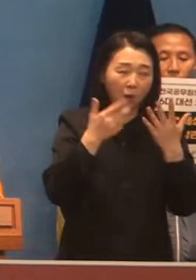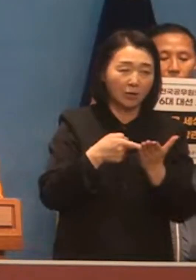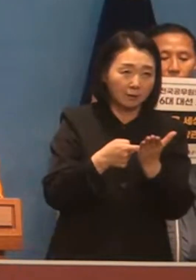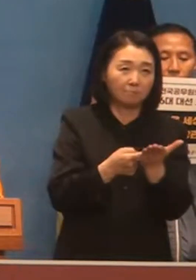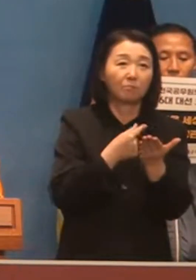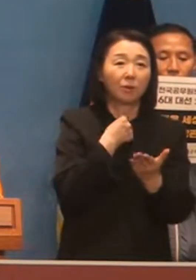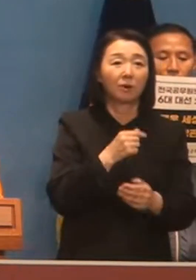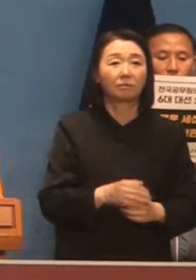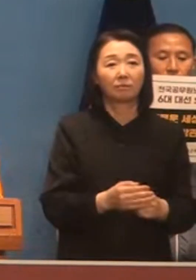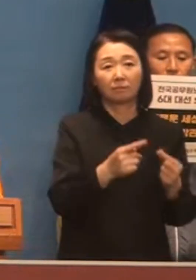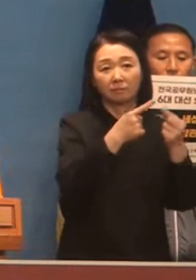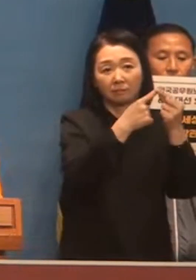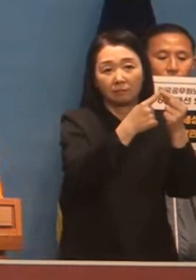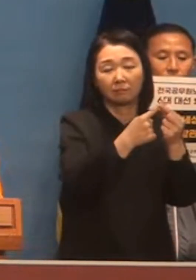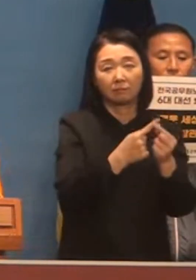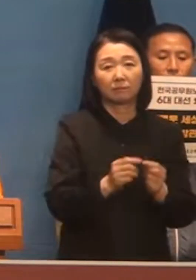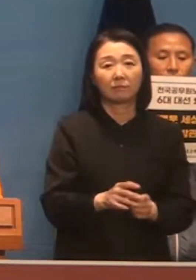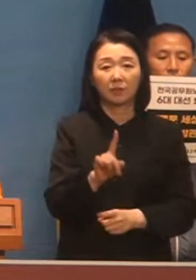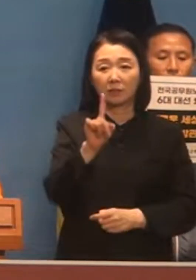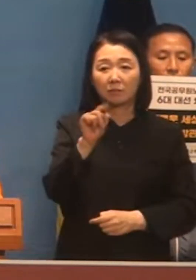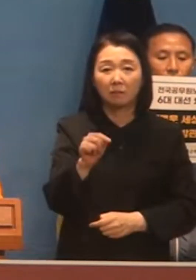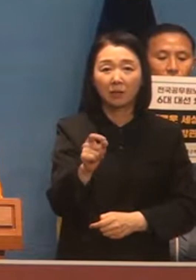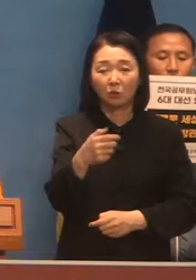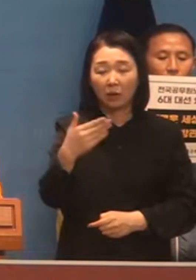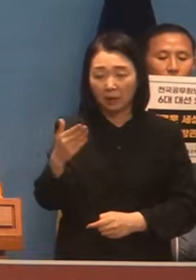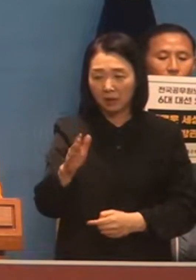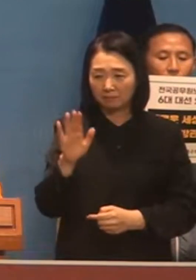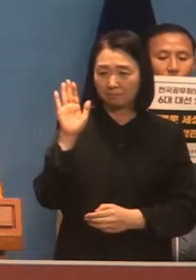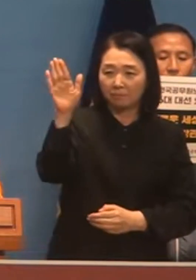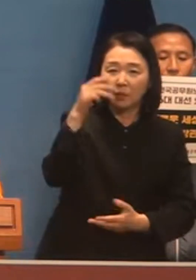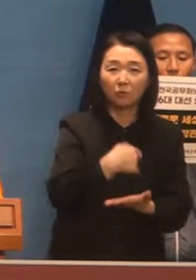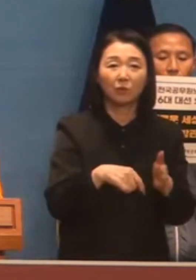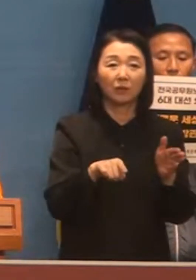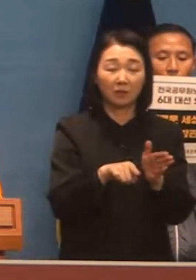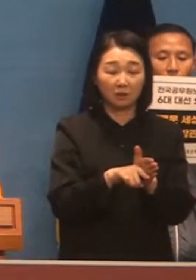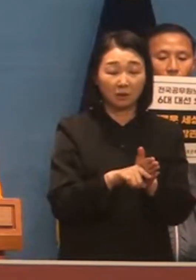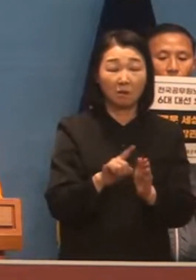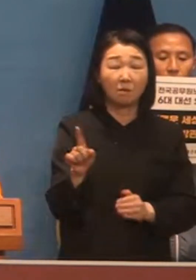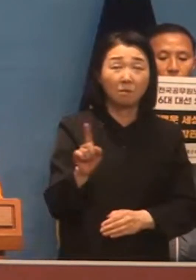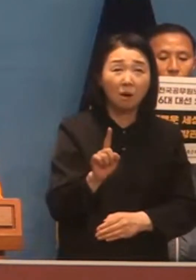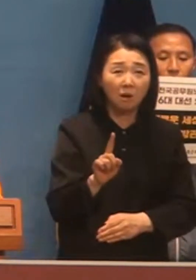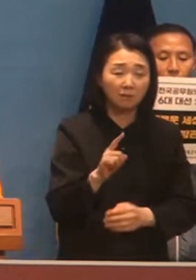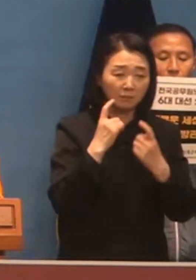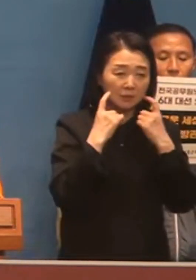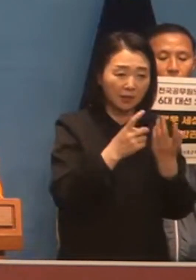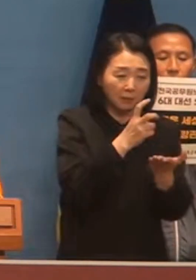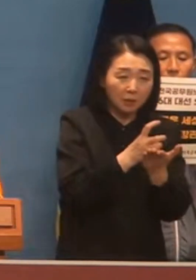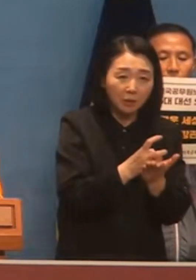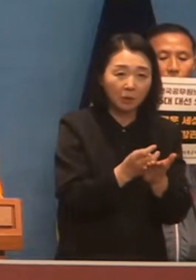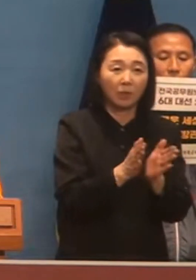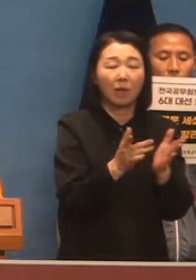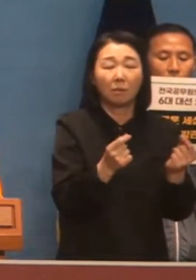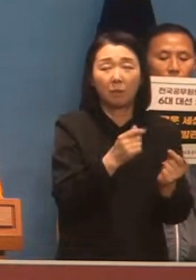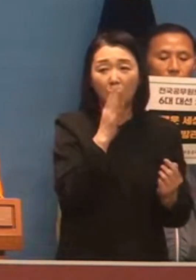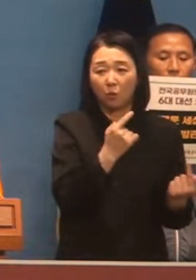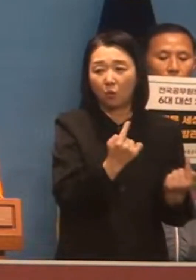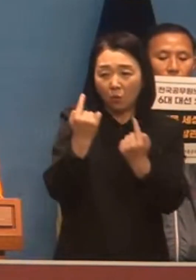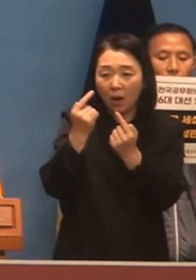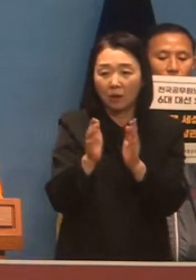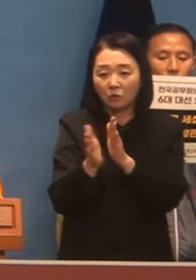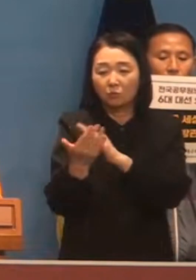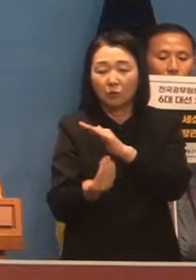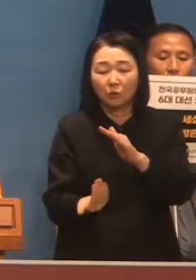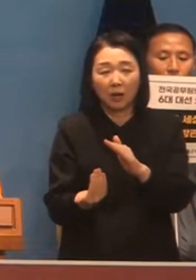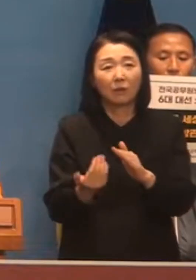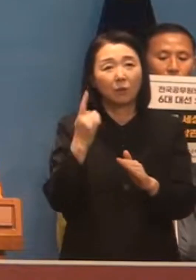촉구한다. 하나, 10만 소방관 시대로 나아가기 위해 4교대 때를 전면 도입하고 고령화에 대비한 선제적